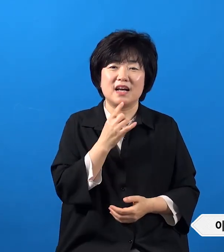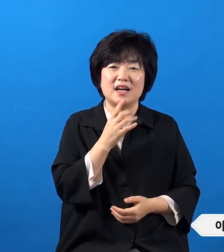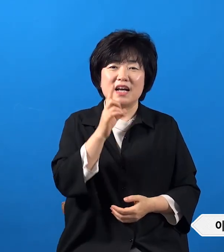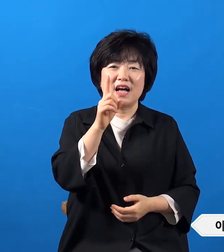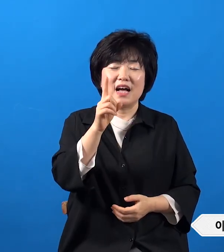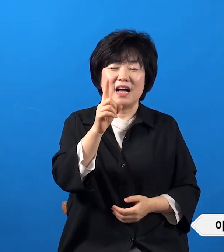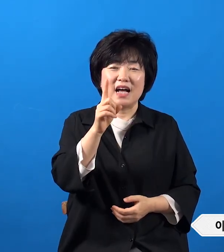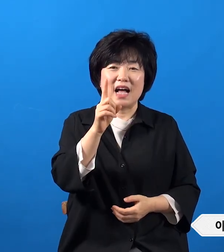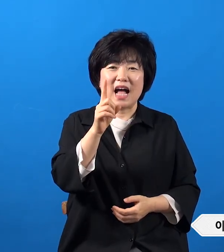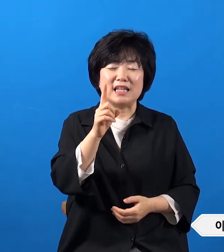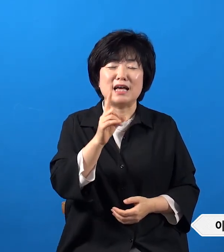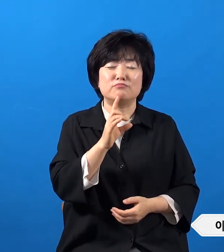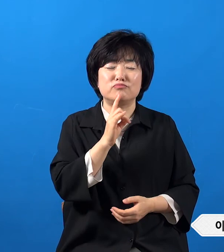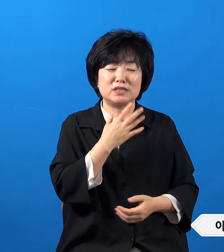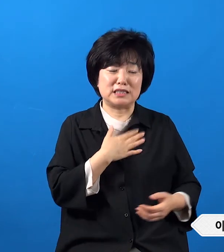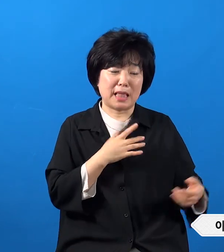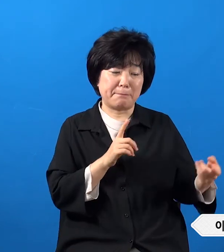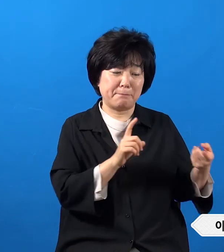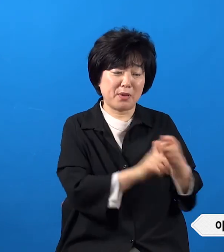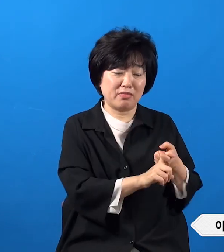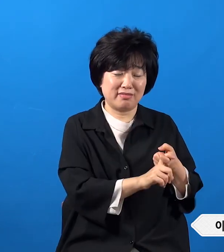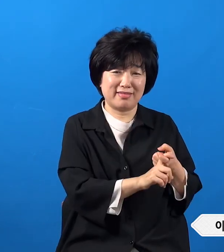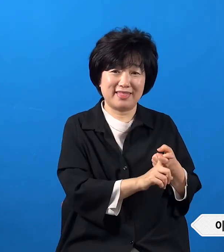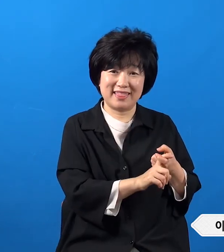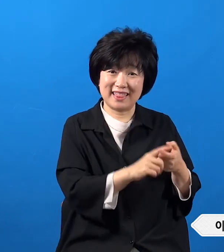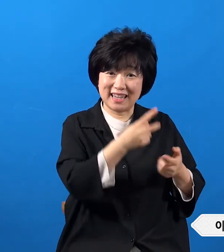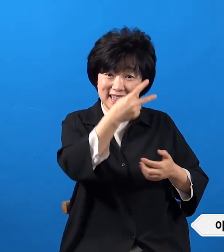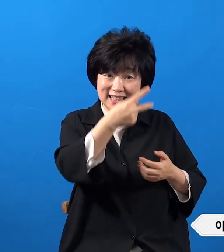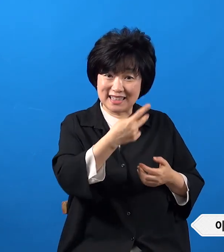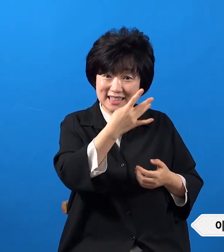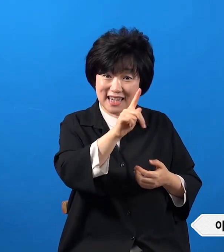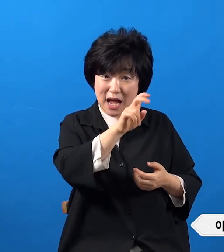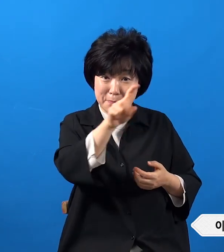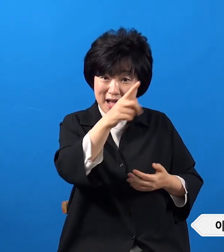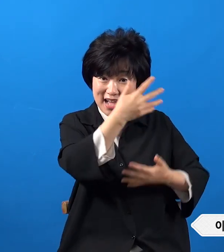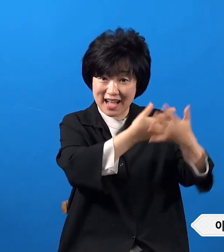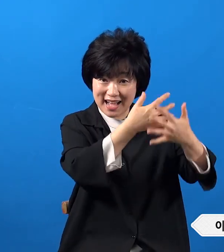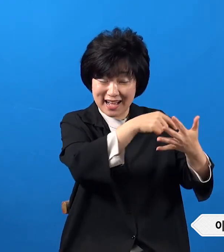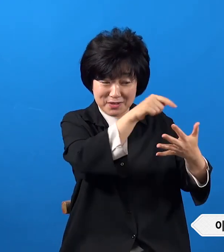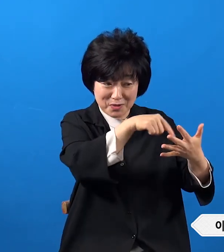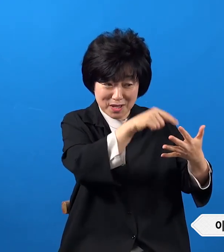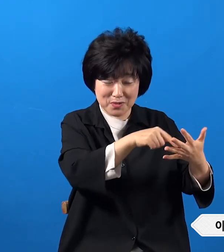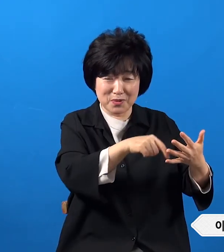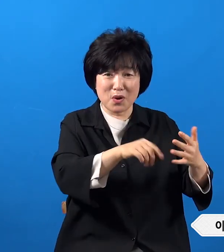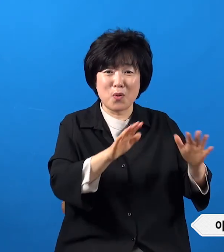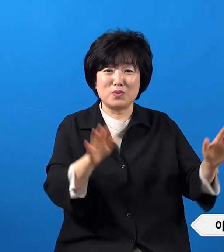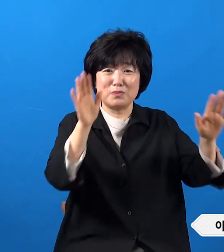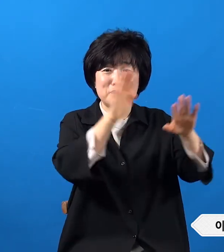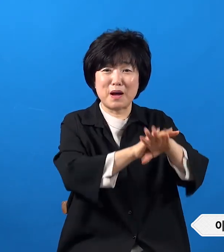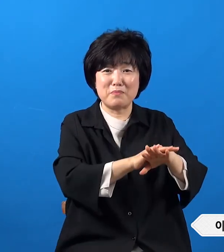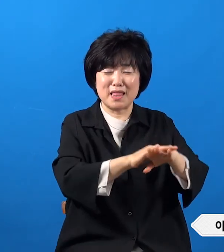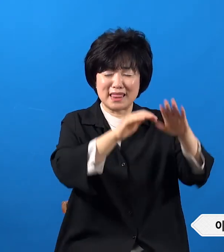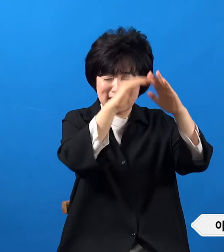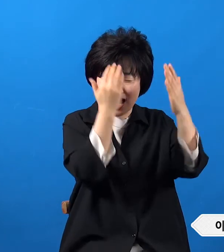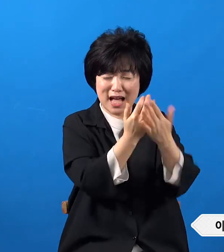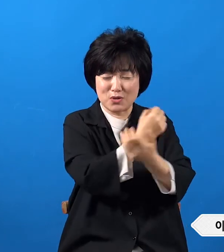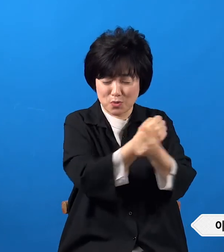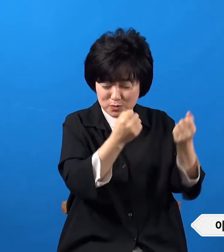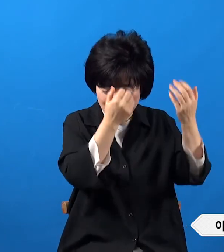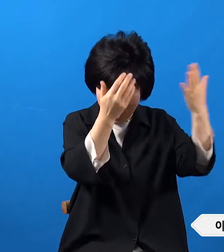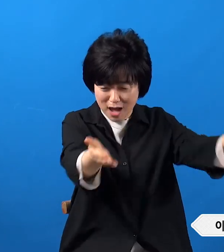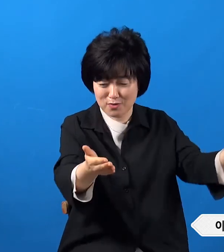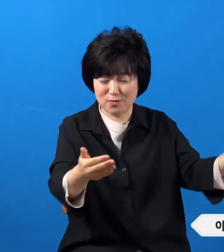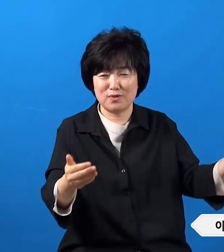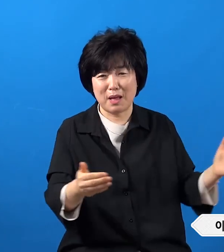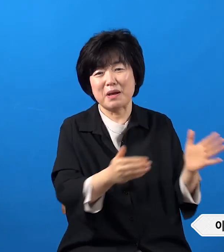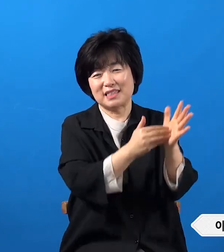하나뿐인 내 편 드라마에서도 다 용서했어요. 오늘 밤에 다 용서하고 끝날 거예요. 그러니까